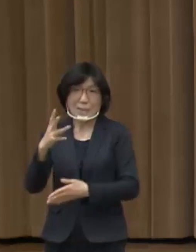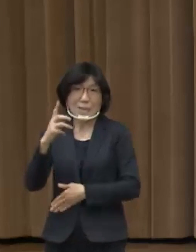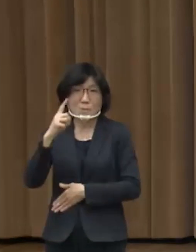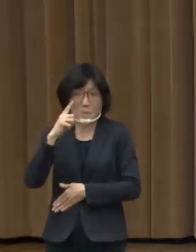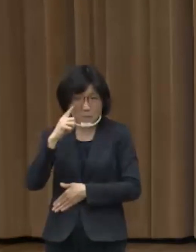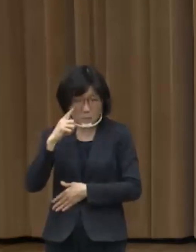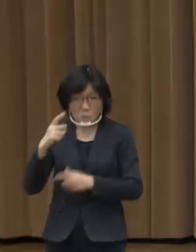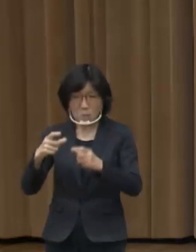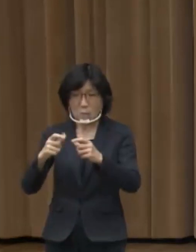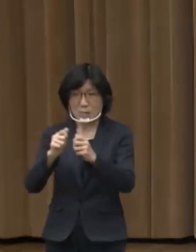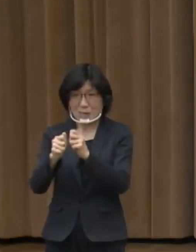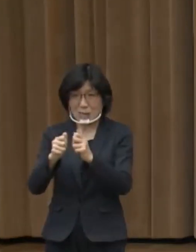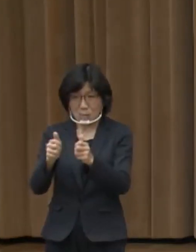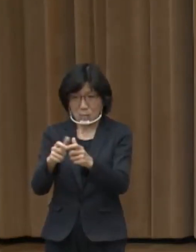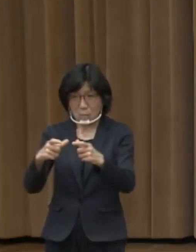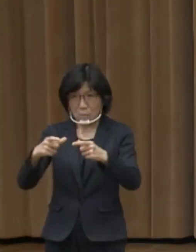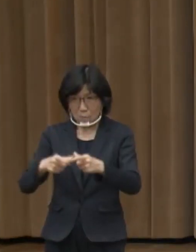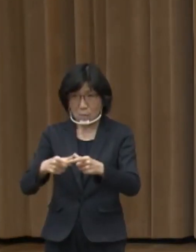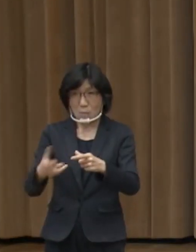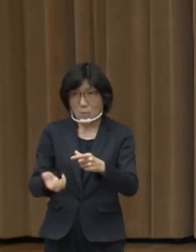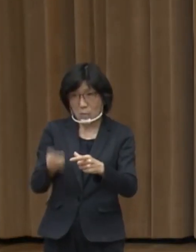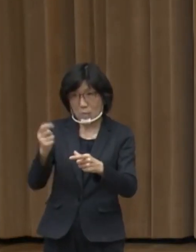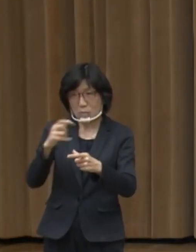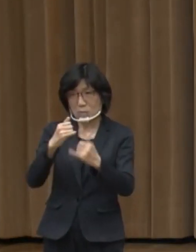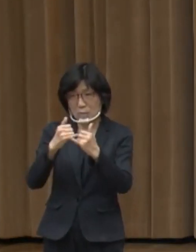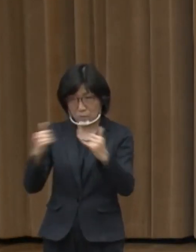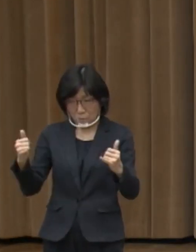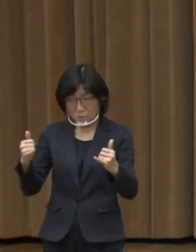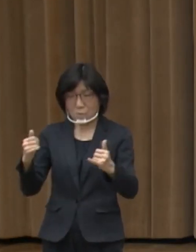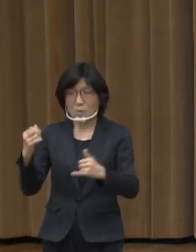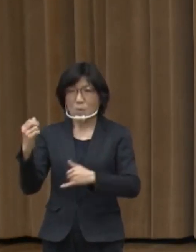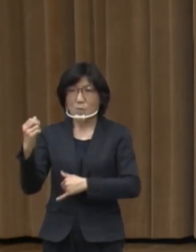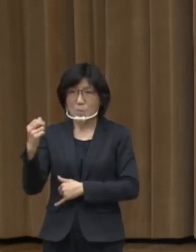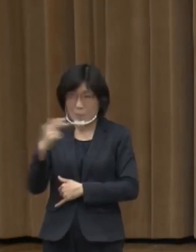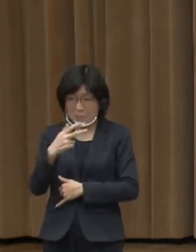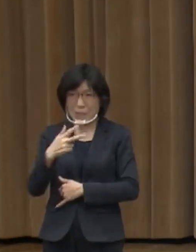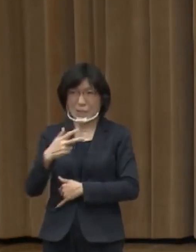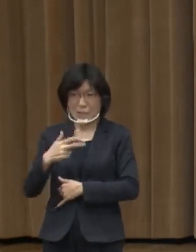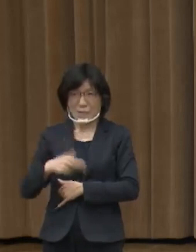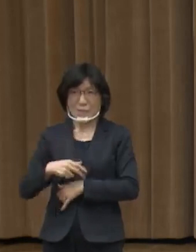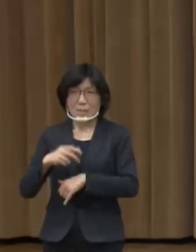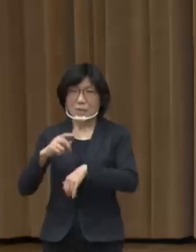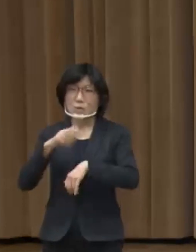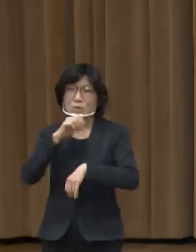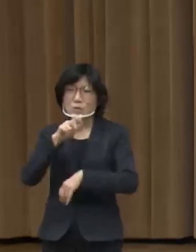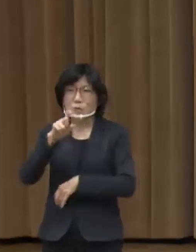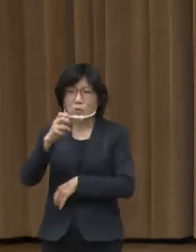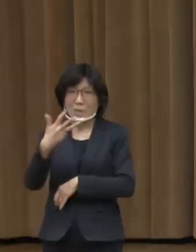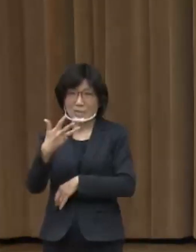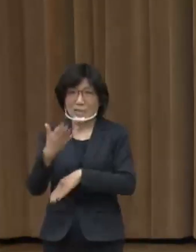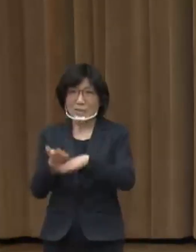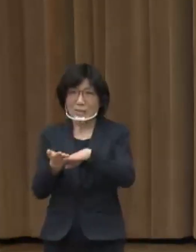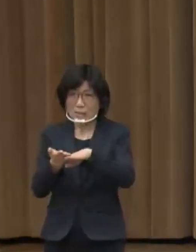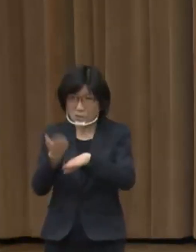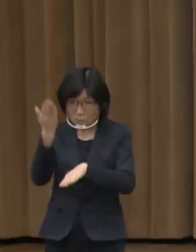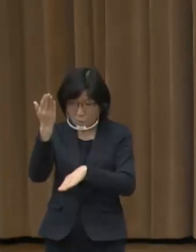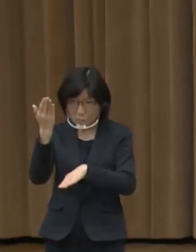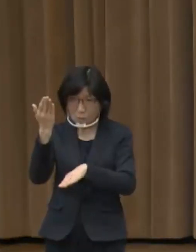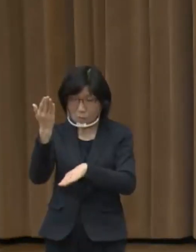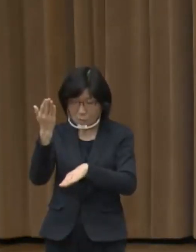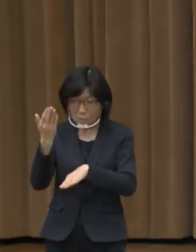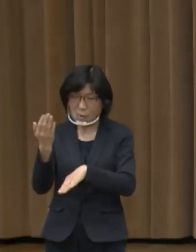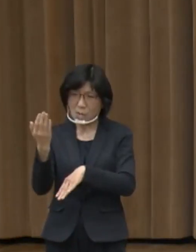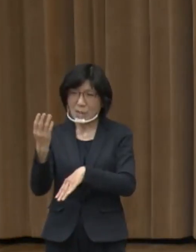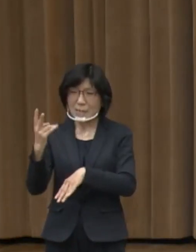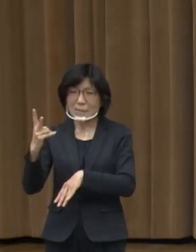接種券をお持ちの方、そして接種日の時点で18歳以上、2回目接種日から6